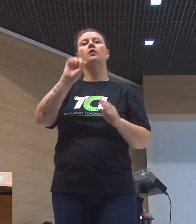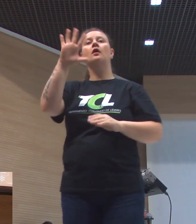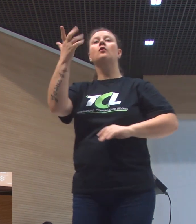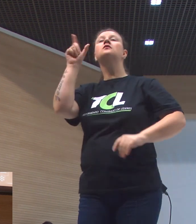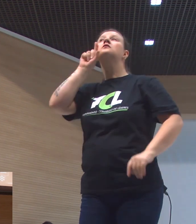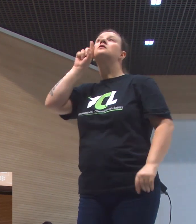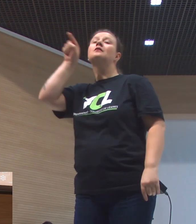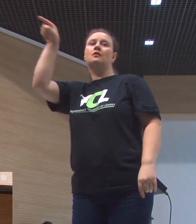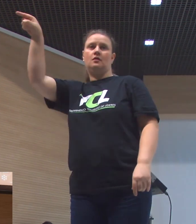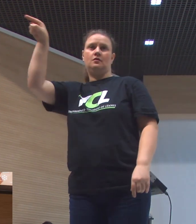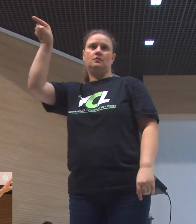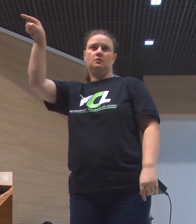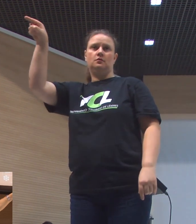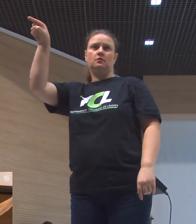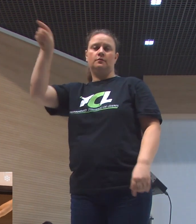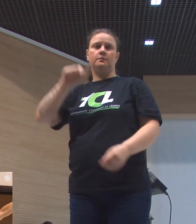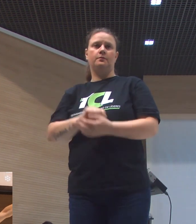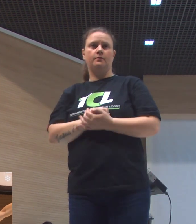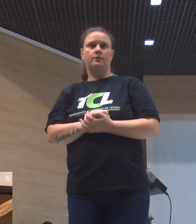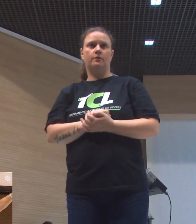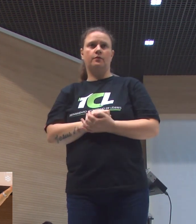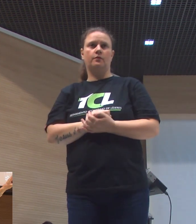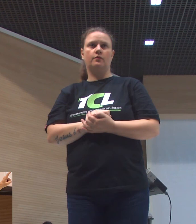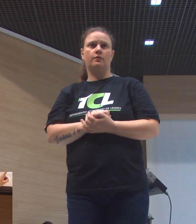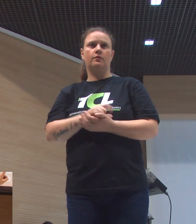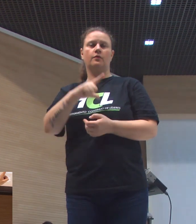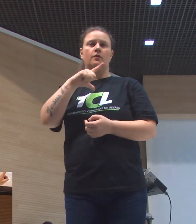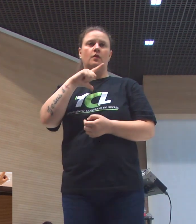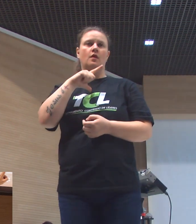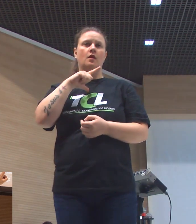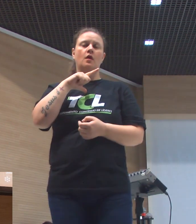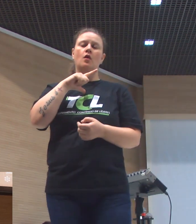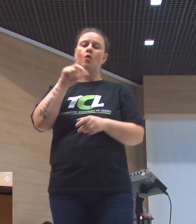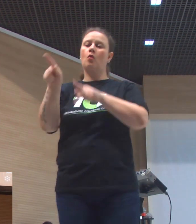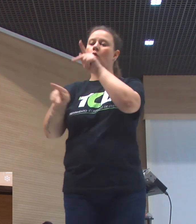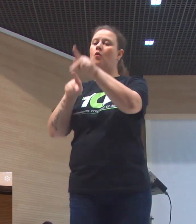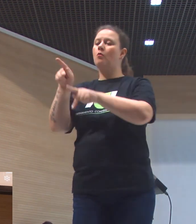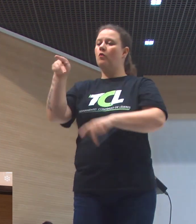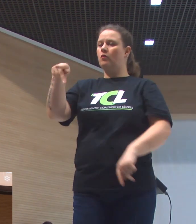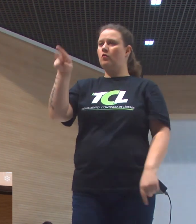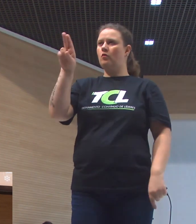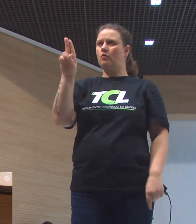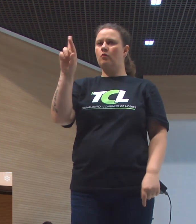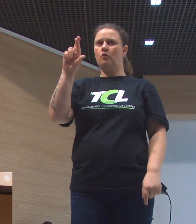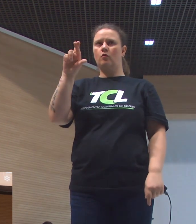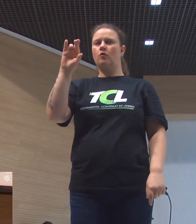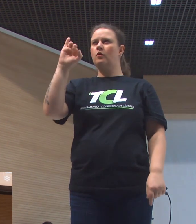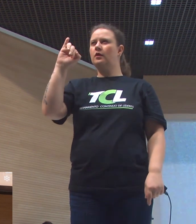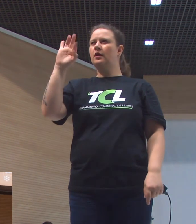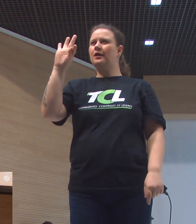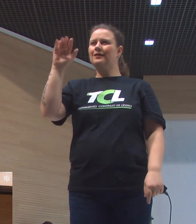os degredados que a Inglaterra mandou aos Estados Unidos? Os puritanos. Porque os puritanos eram muito